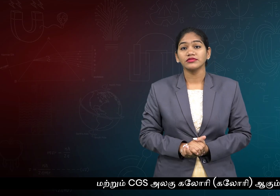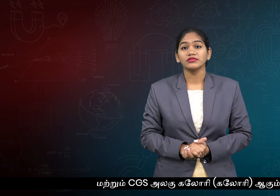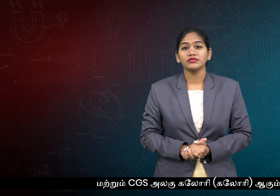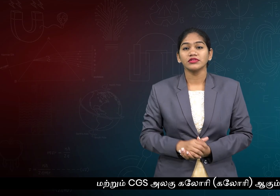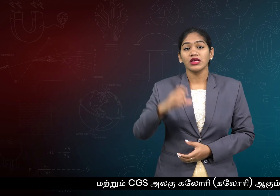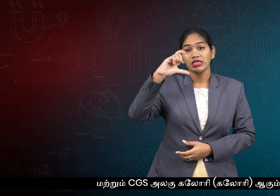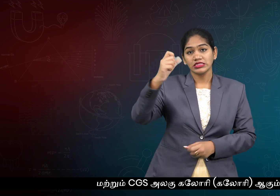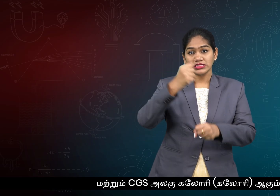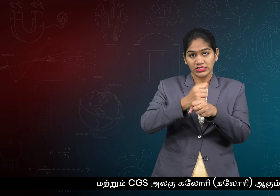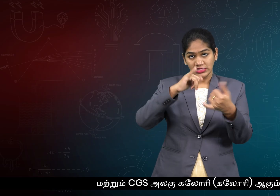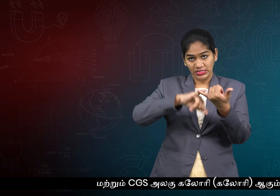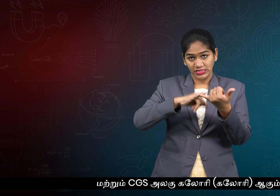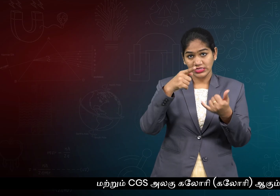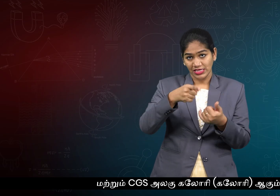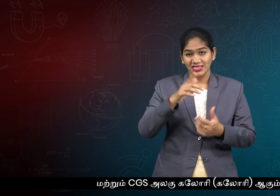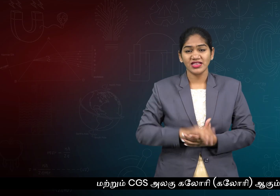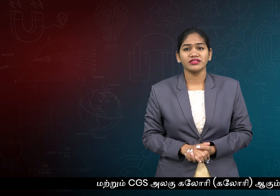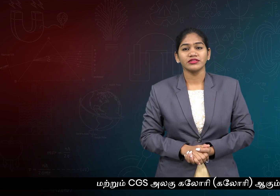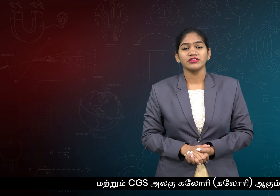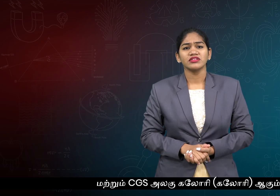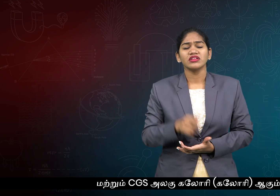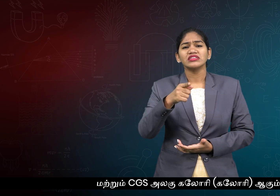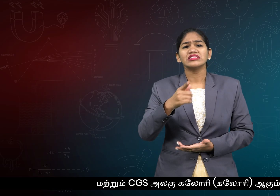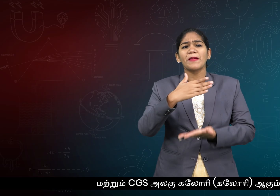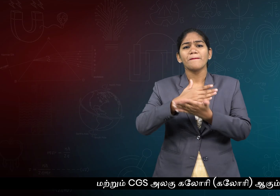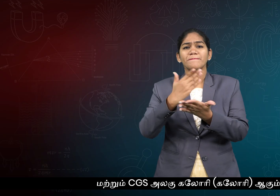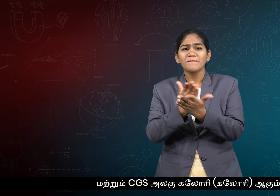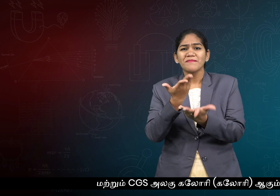மற்றும் CGS அலகு அதாவது கலோரி ஆகும்.